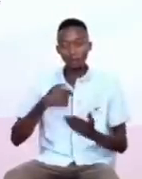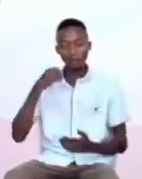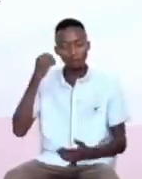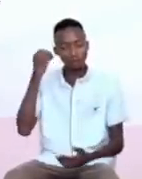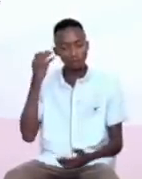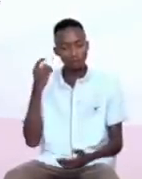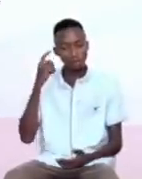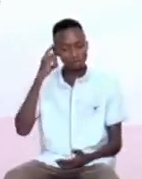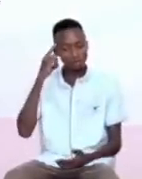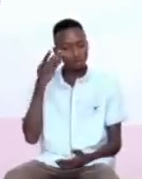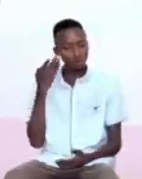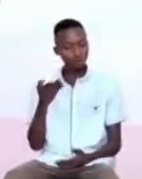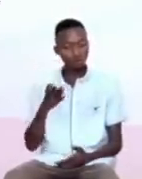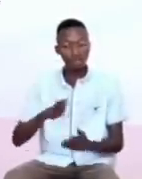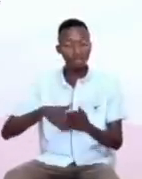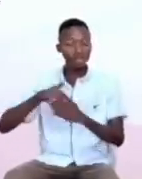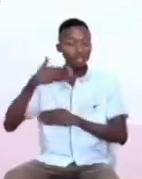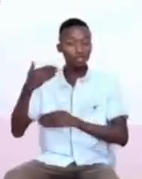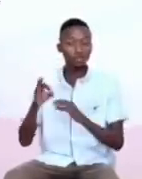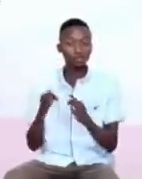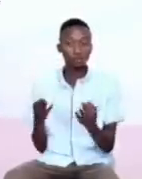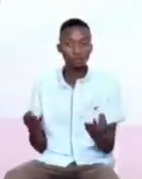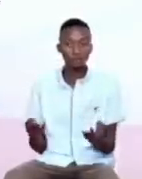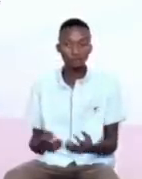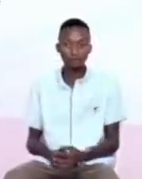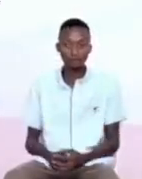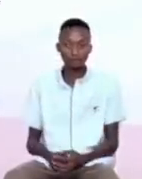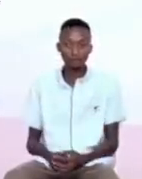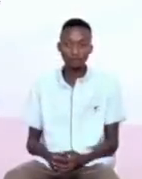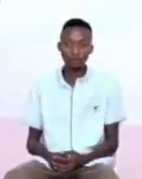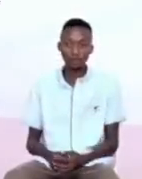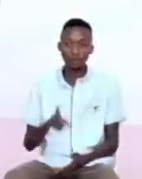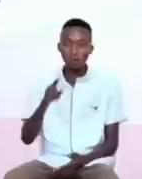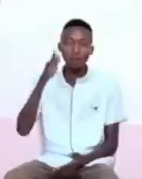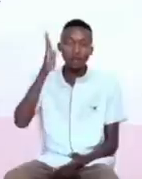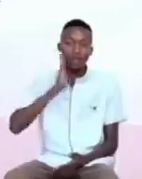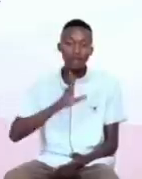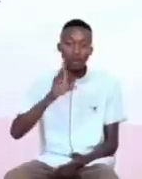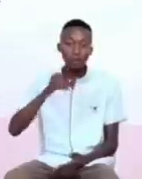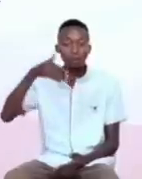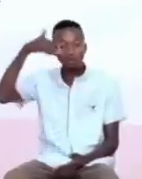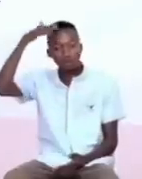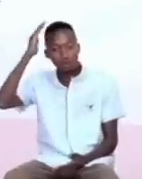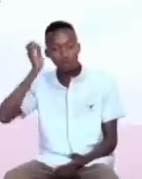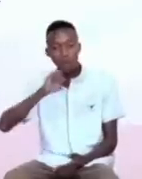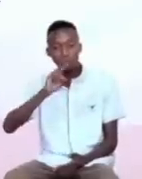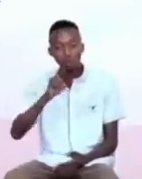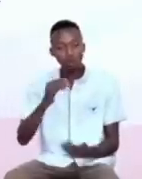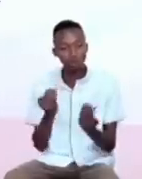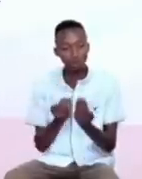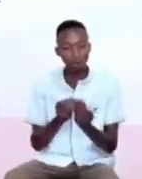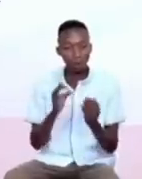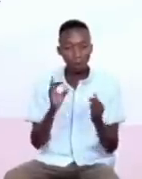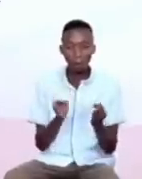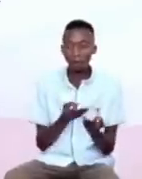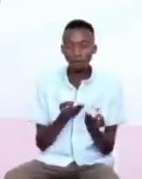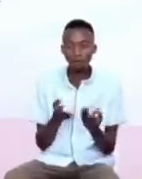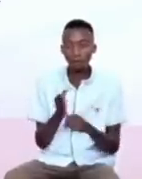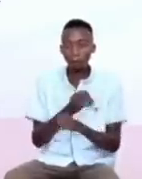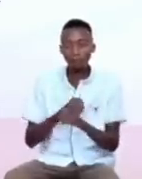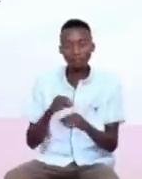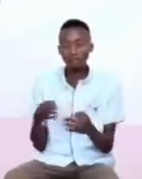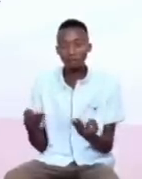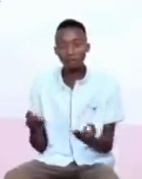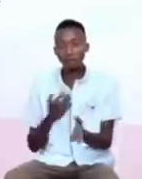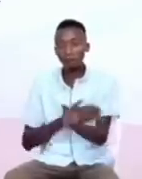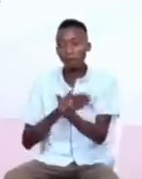hivi huyu kesho yake ikoje huyu? Unamuuliza kijana yuko chuo, unamuuliza unasoma ndio. Ili nini? Nakwambia nimalize degree.